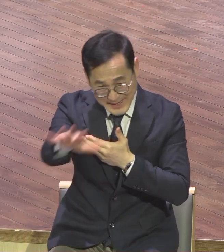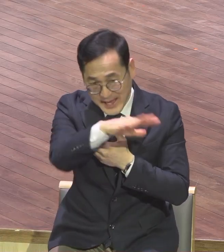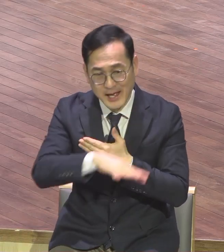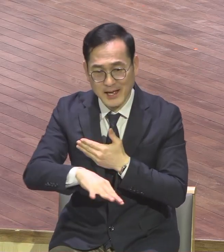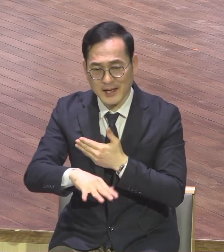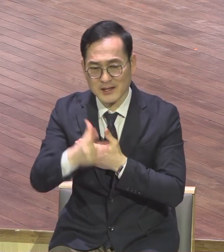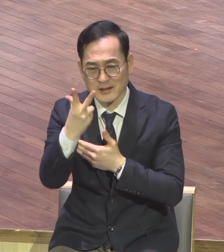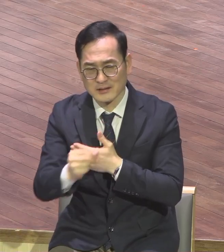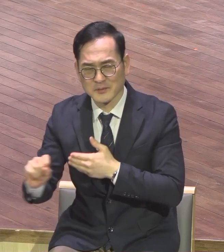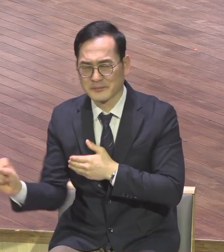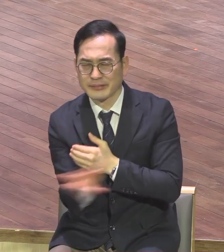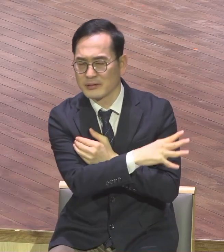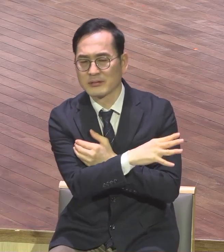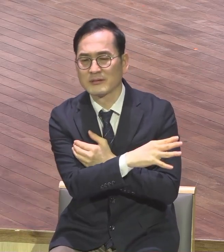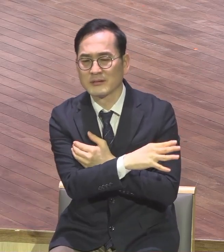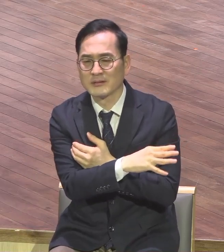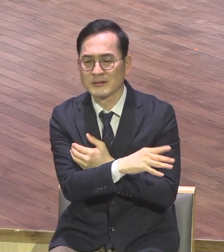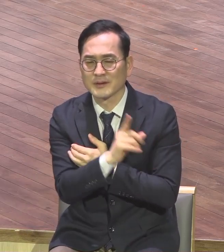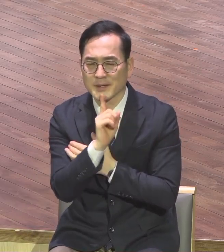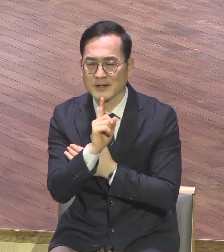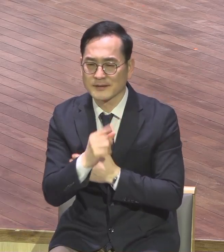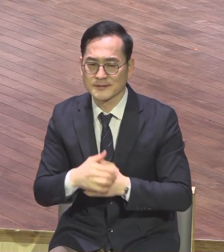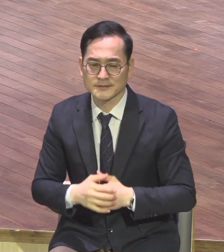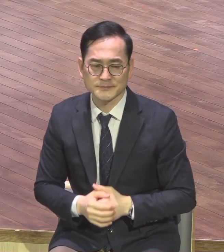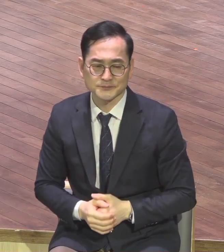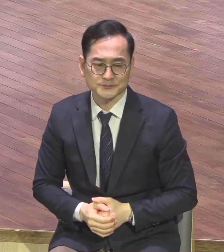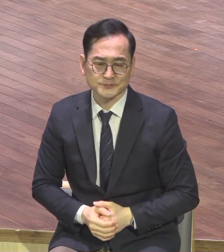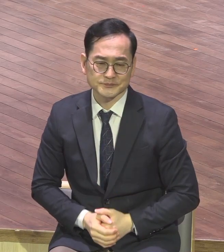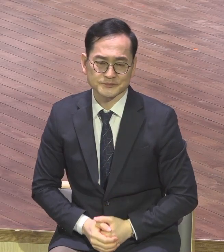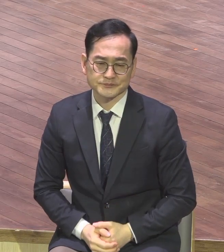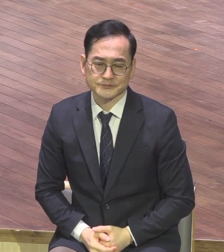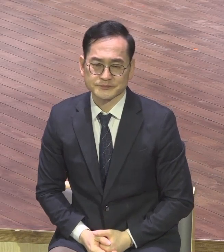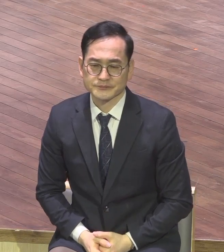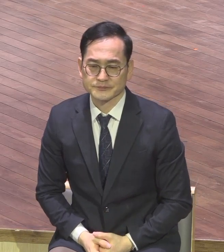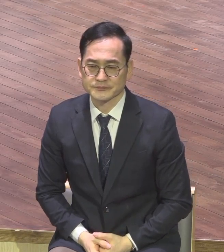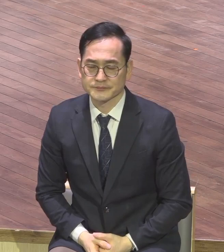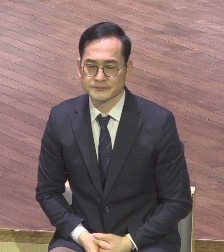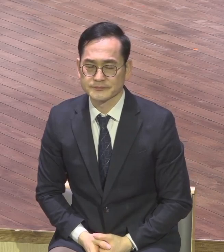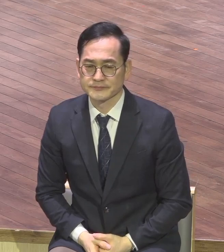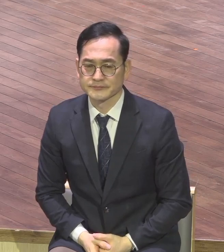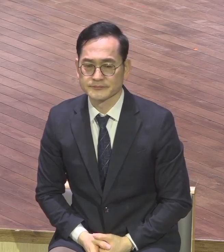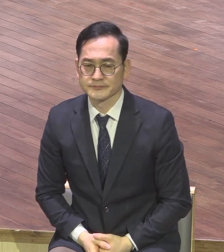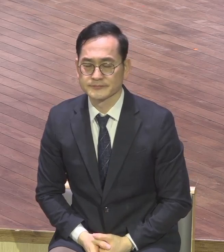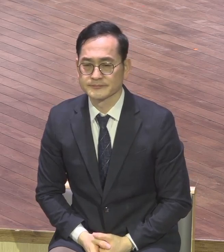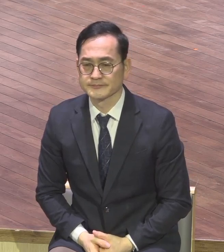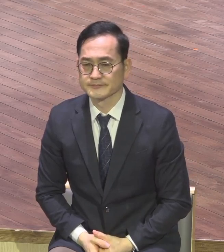뭐요? 배설물에 불과하다. 배설물이다 그거.